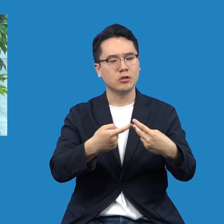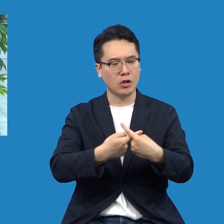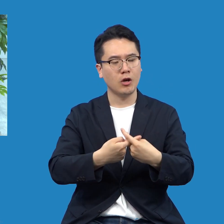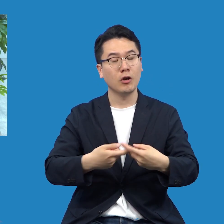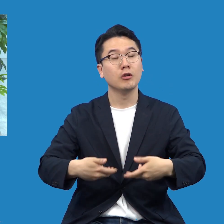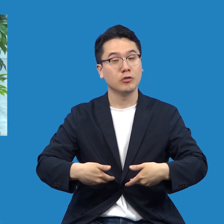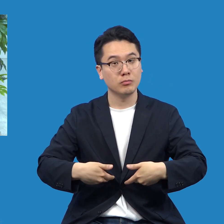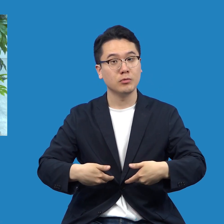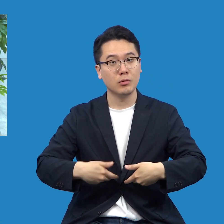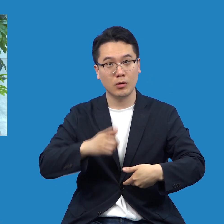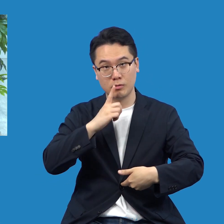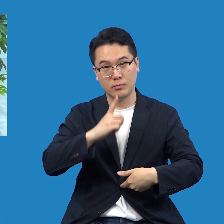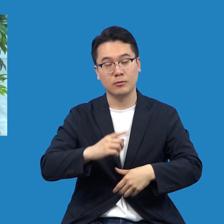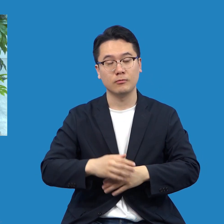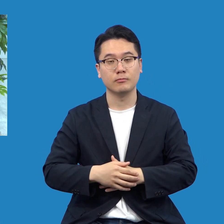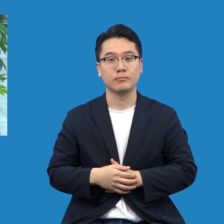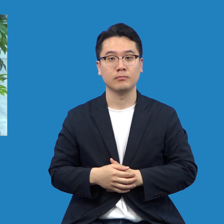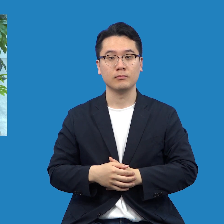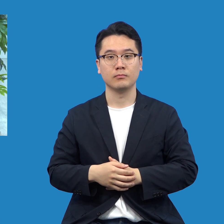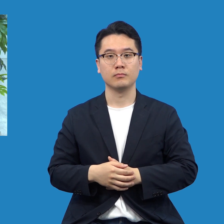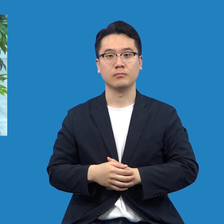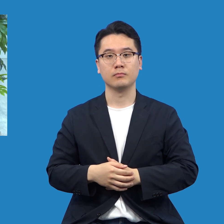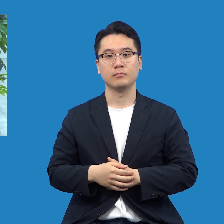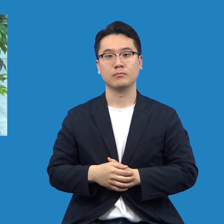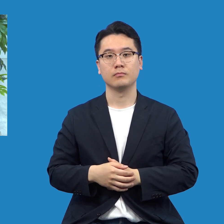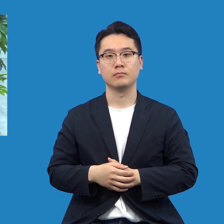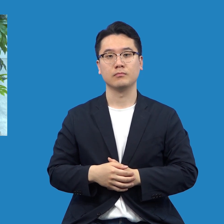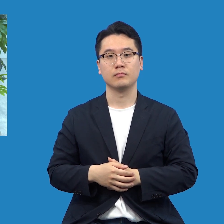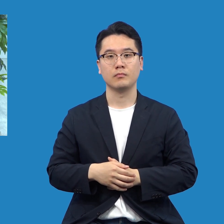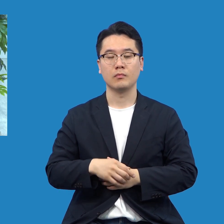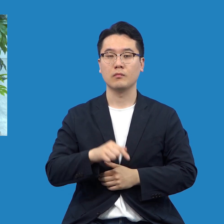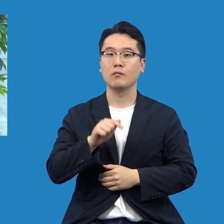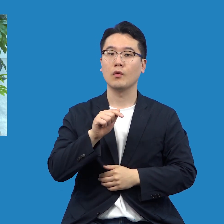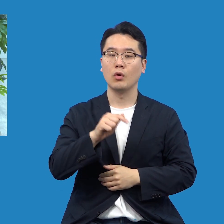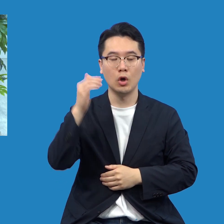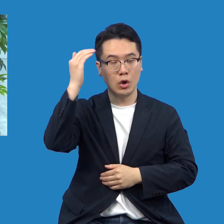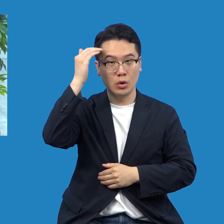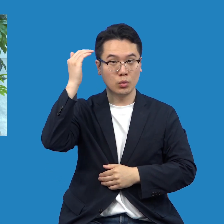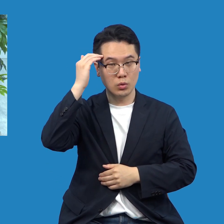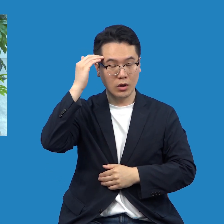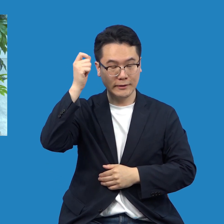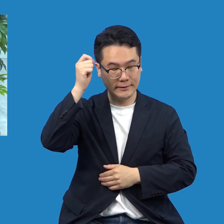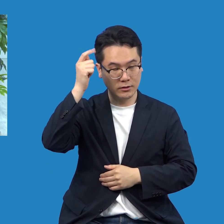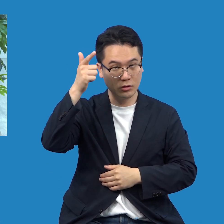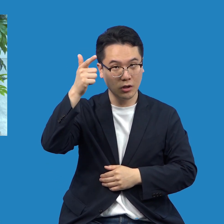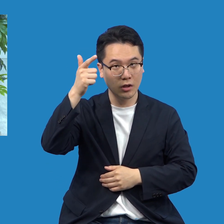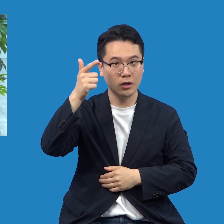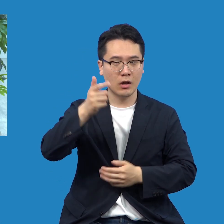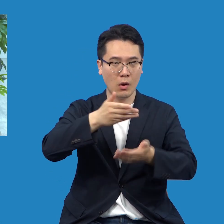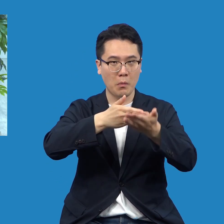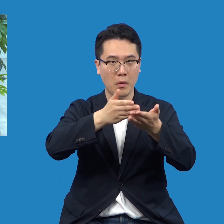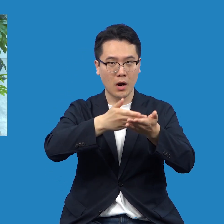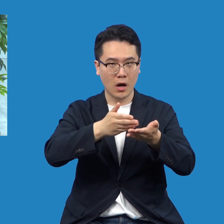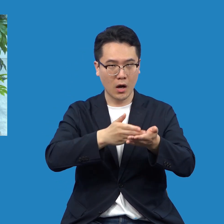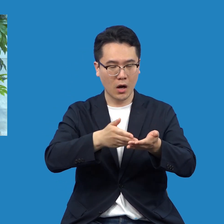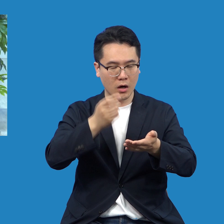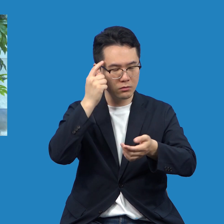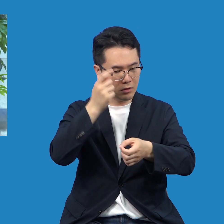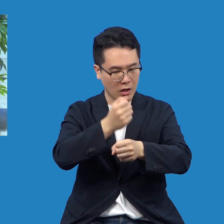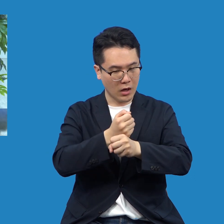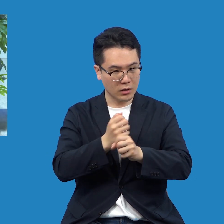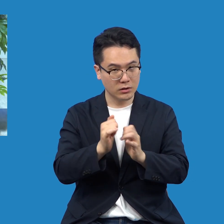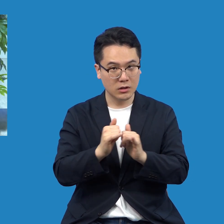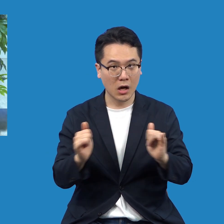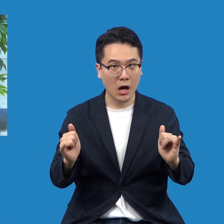아니겠습니까? 거기에 조선의 천재이고 화가였고 학자였던 추사